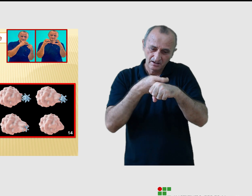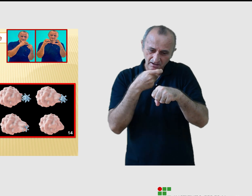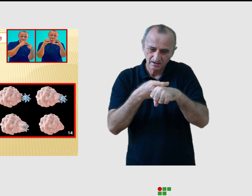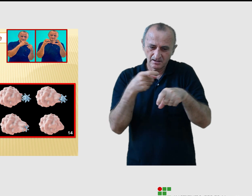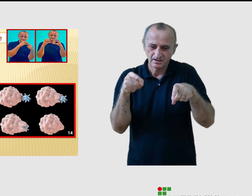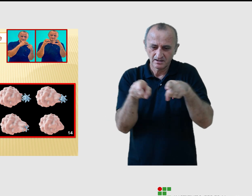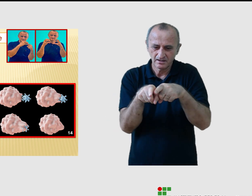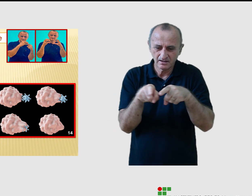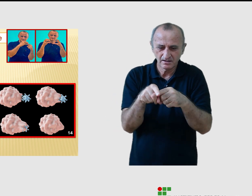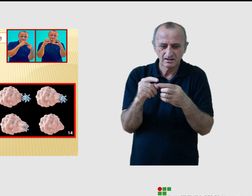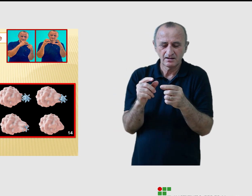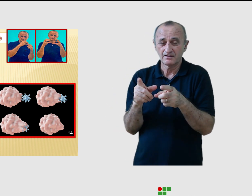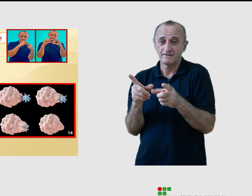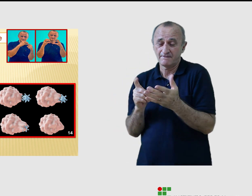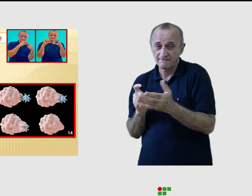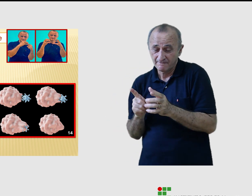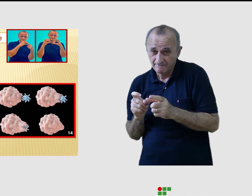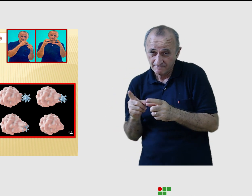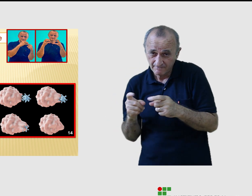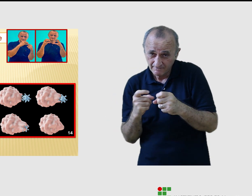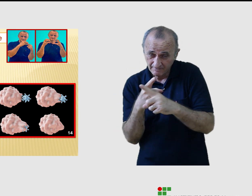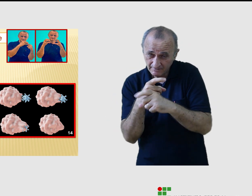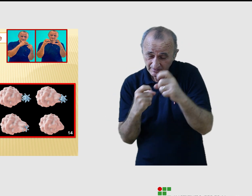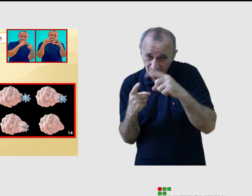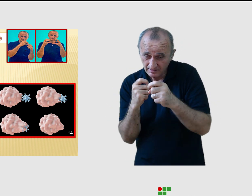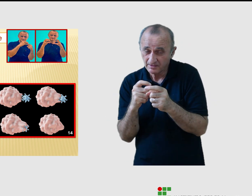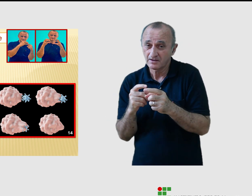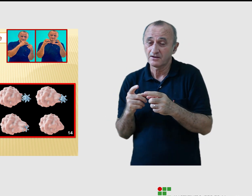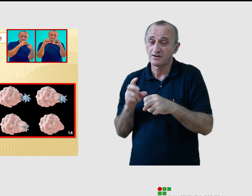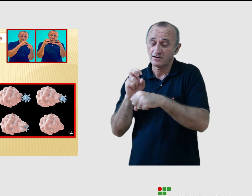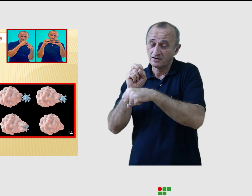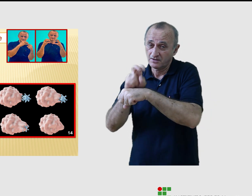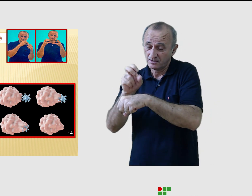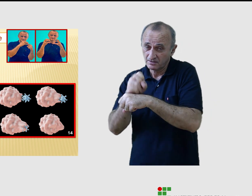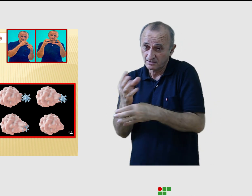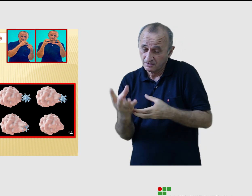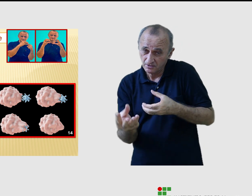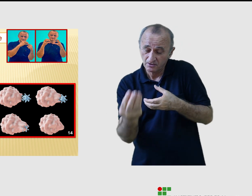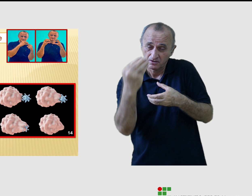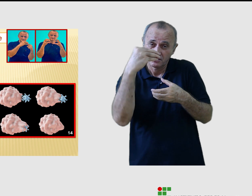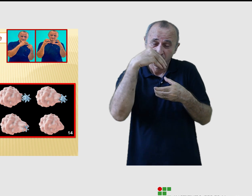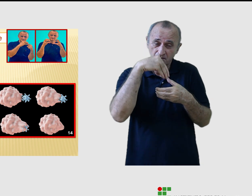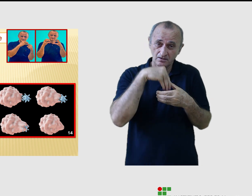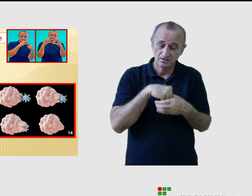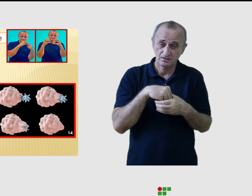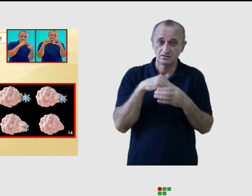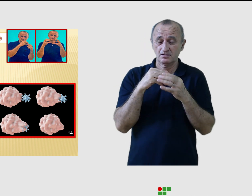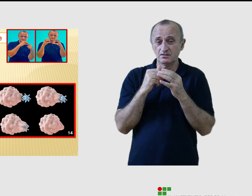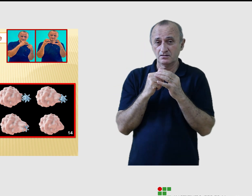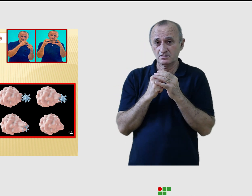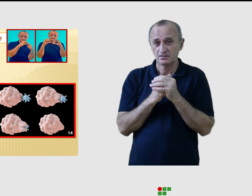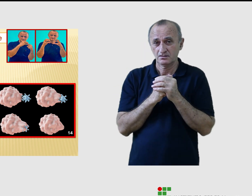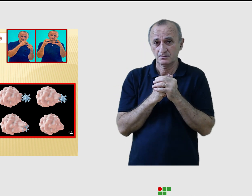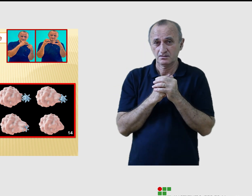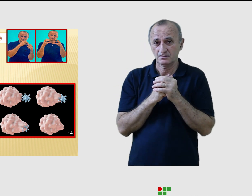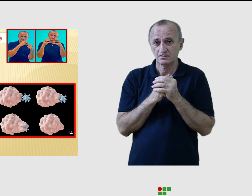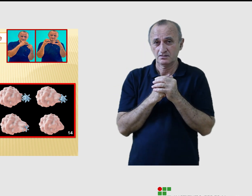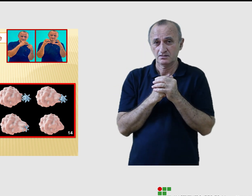insolúveis em água ou partículas sólidas, até mesmo engloba vírus